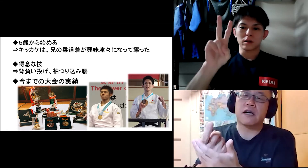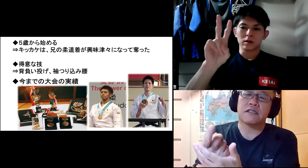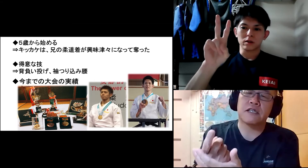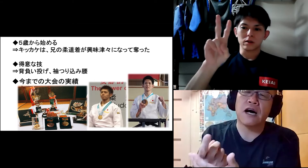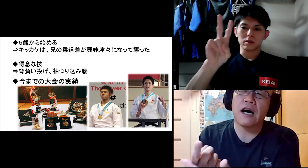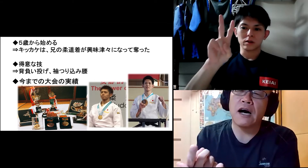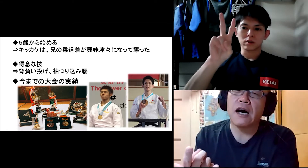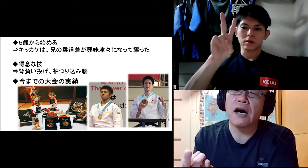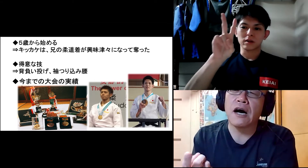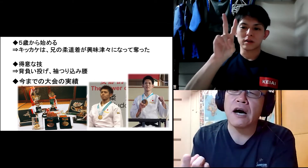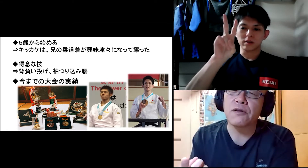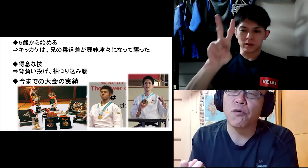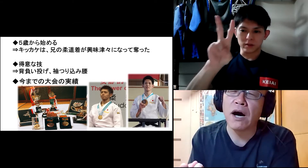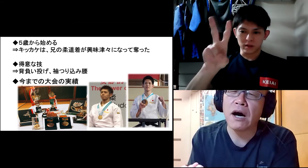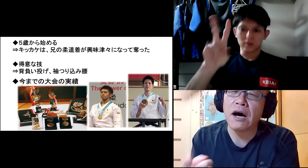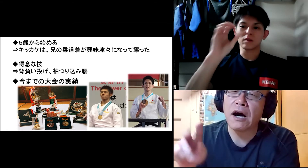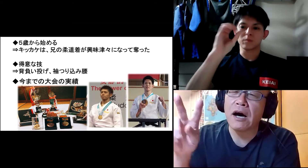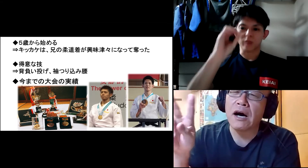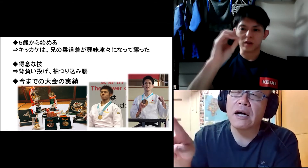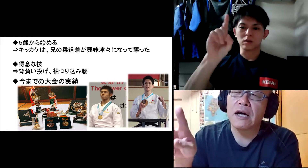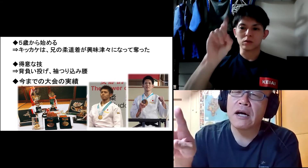参加した、のは